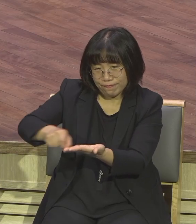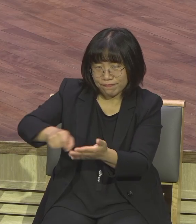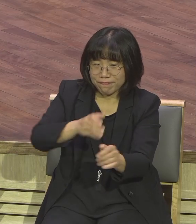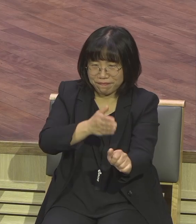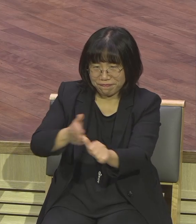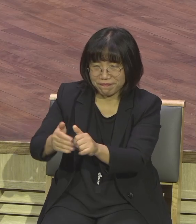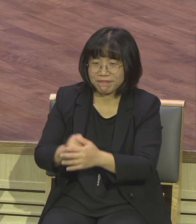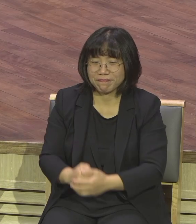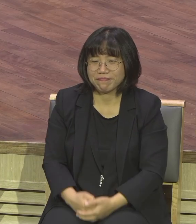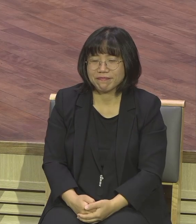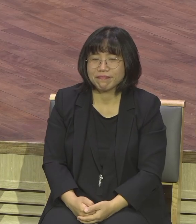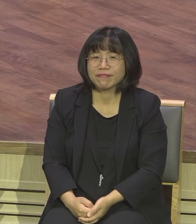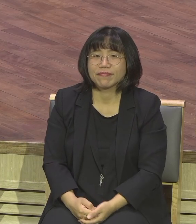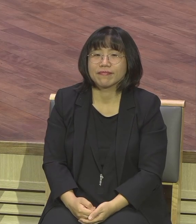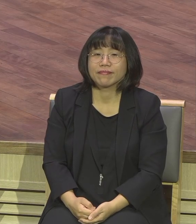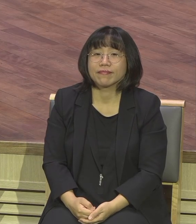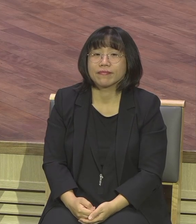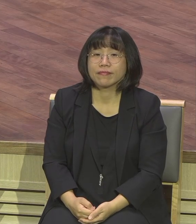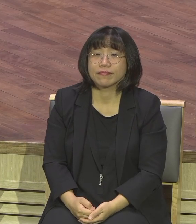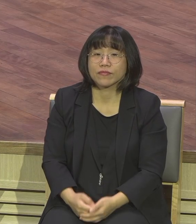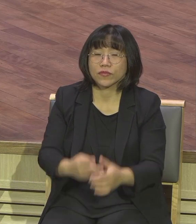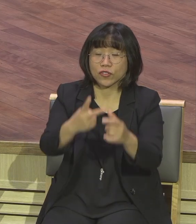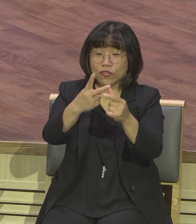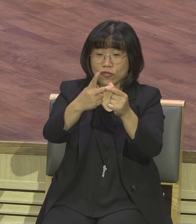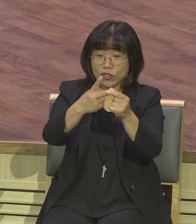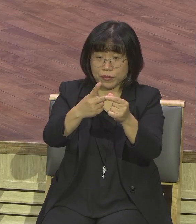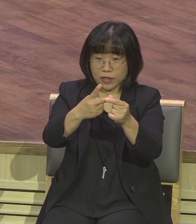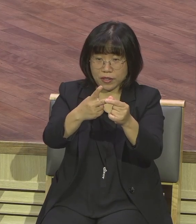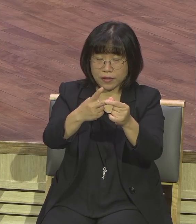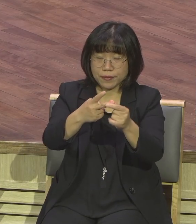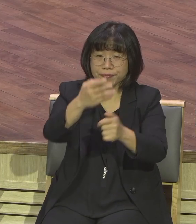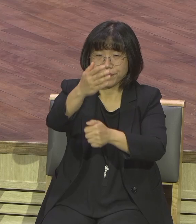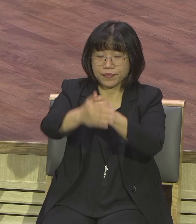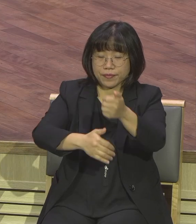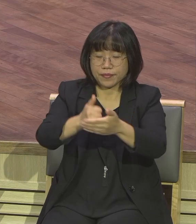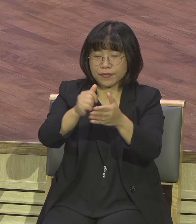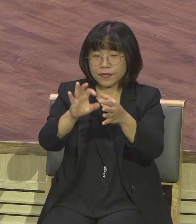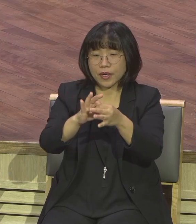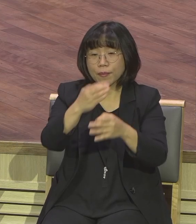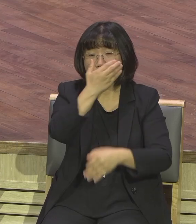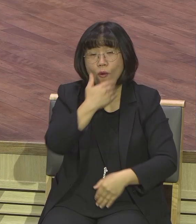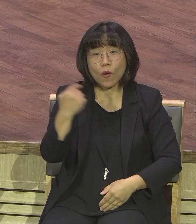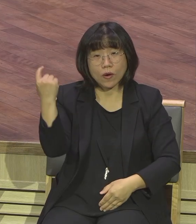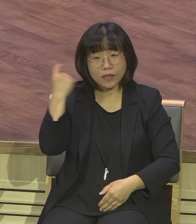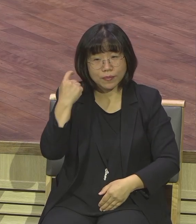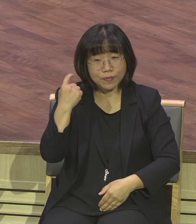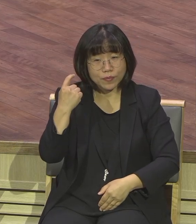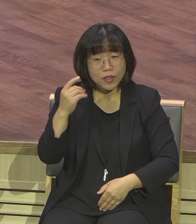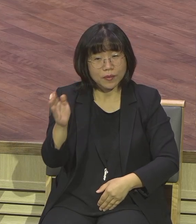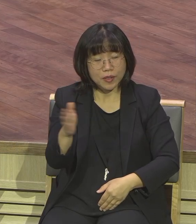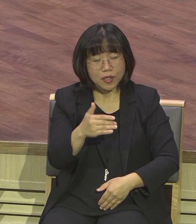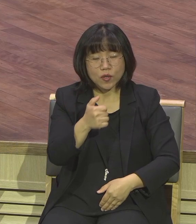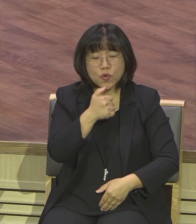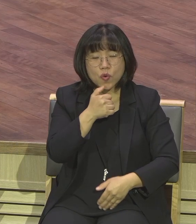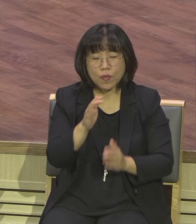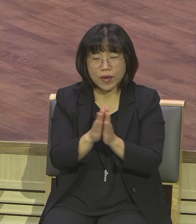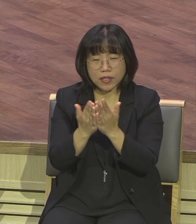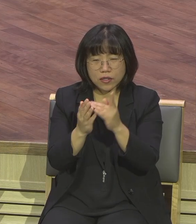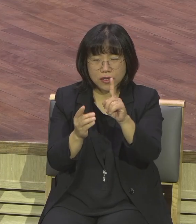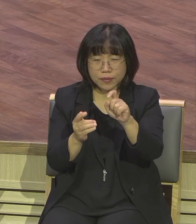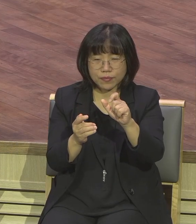두 번째로, 자, 하나님의 복음, 그 다음에 로마서 16장 25절.